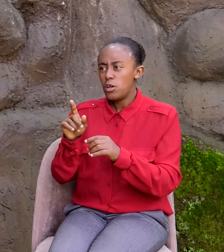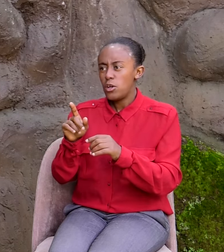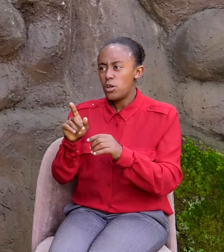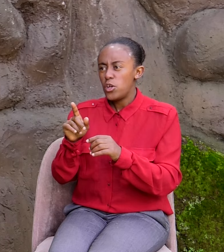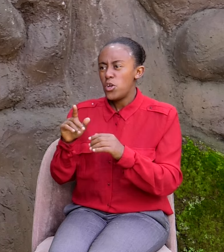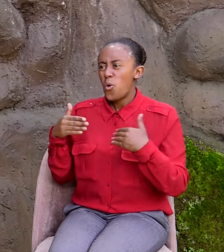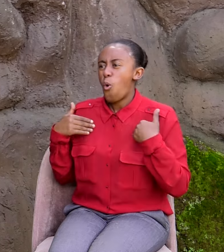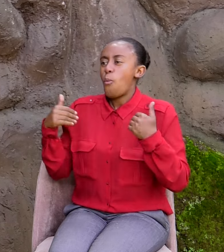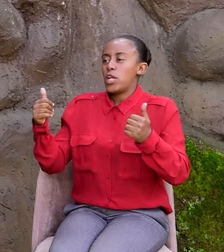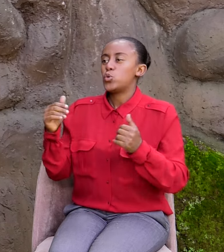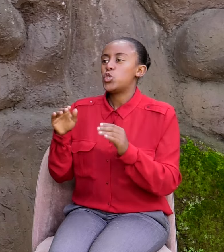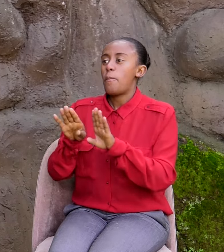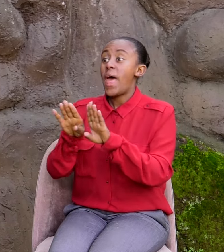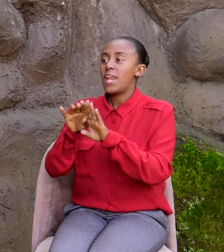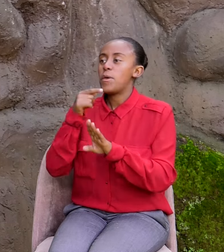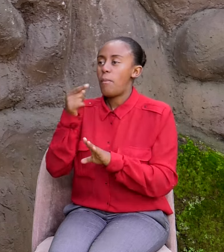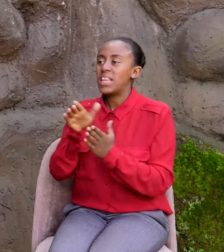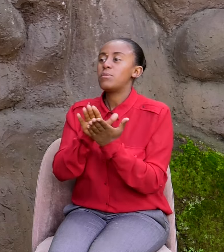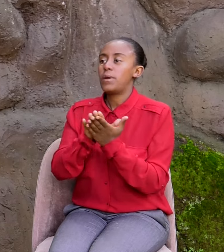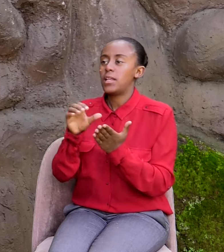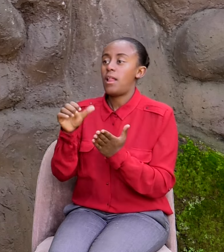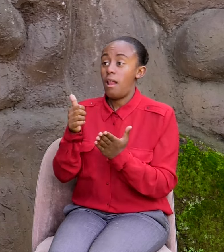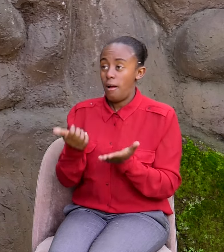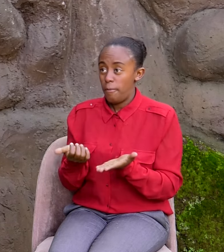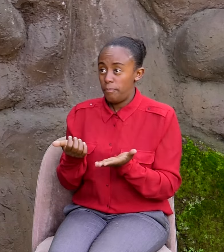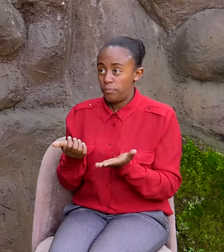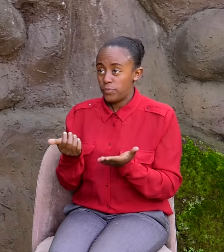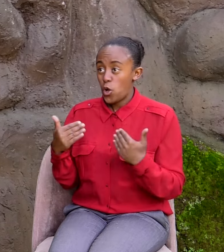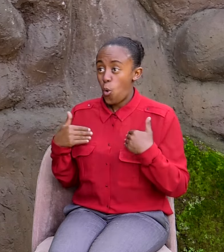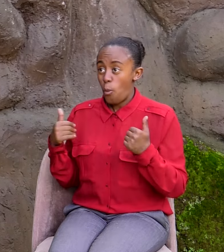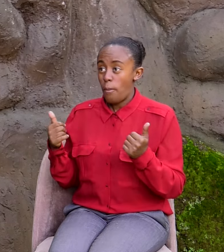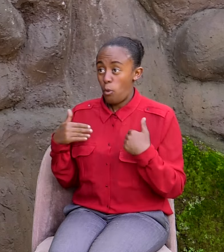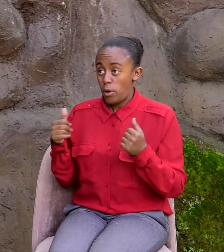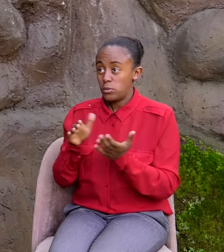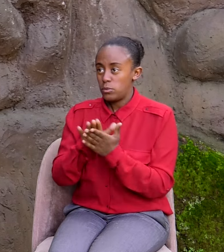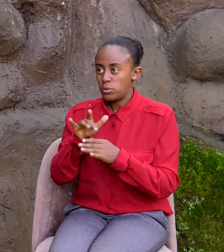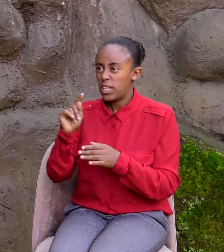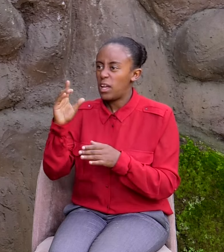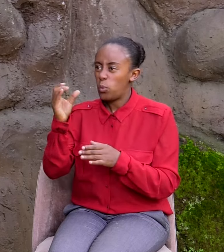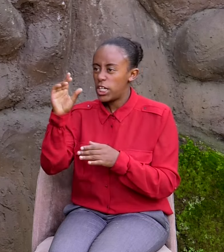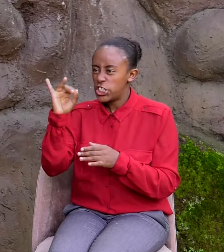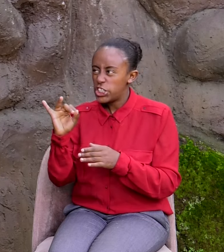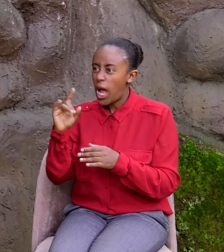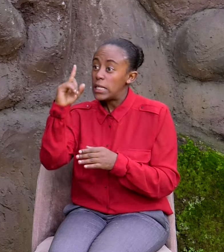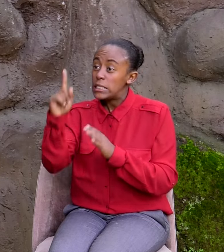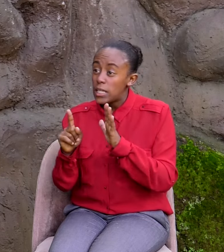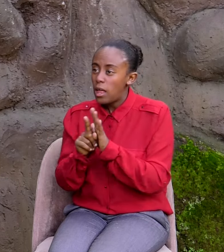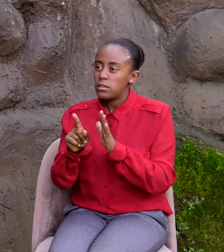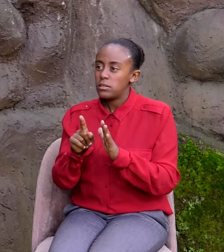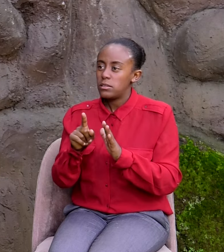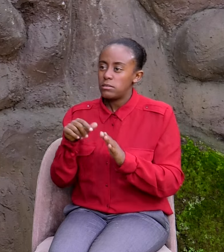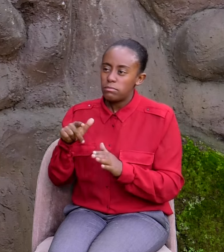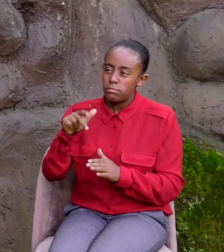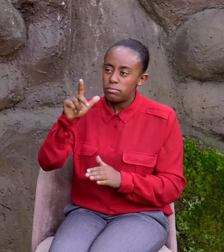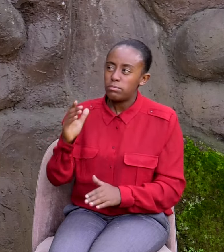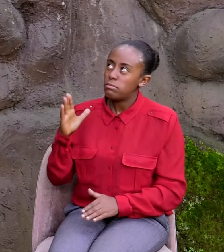የሚገኝ ጎልማሶች በር የሚባል ትምህርት ቤት ነው እና እሱ ደግሞ ከተኩለሽ ወደ አንድ ሰዓት የእግር ጉዞ አለው፣